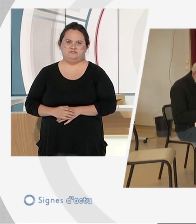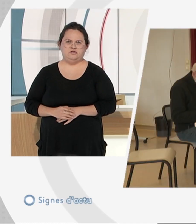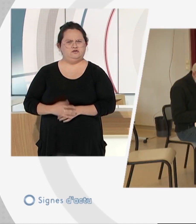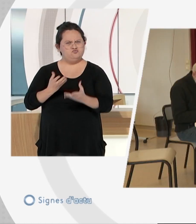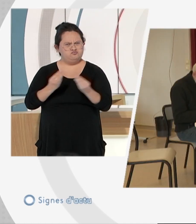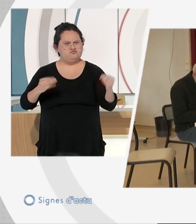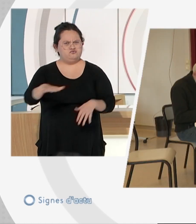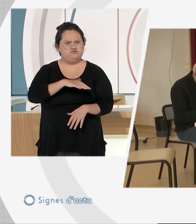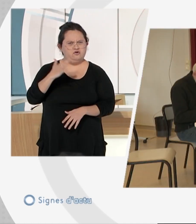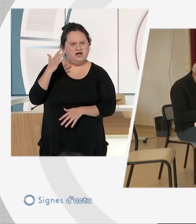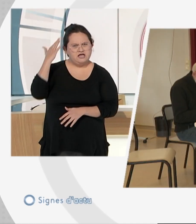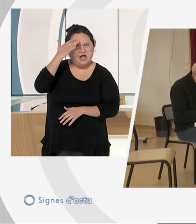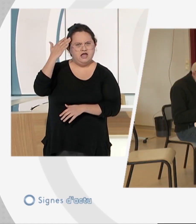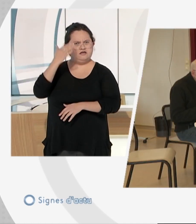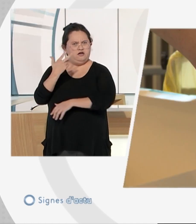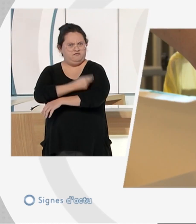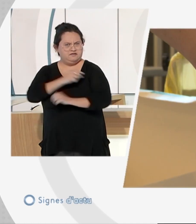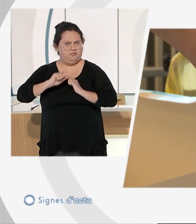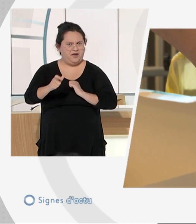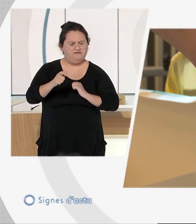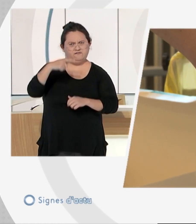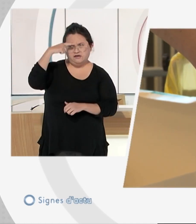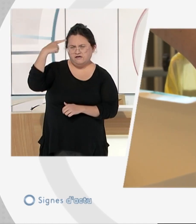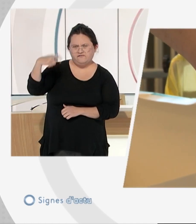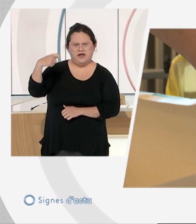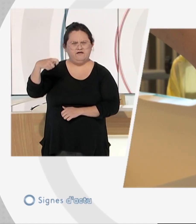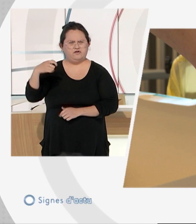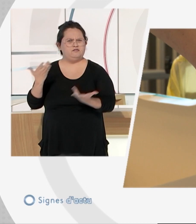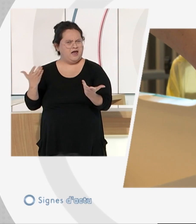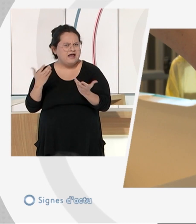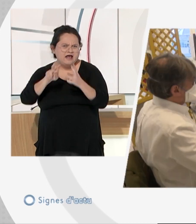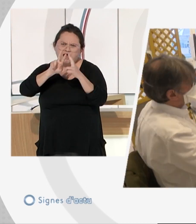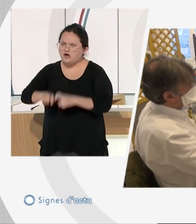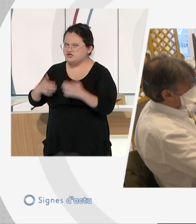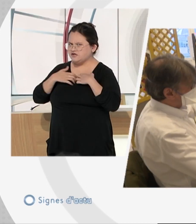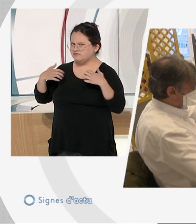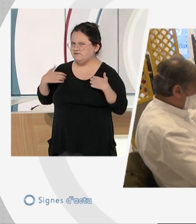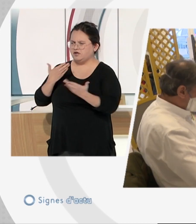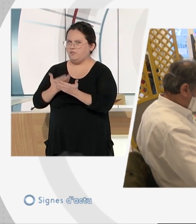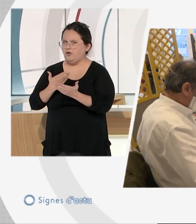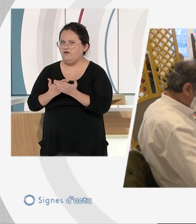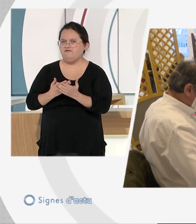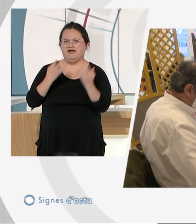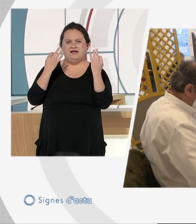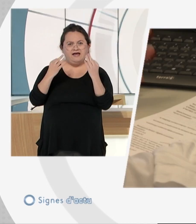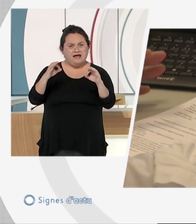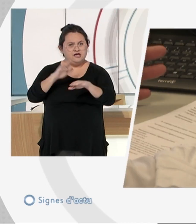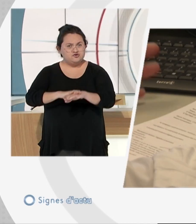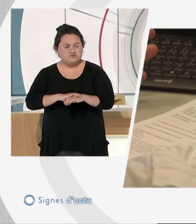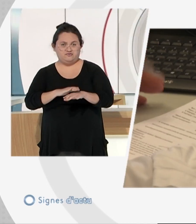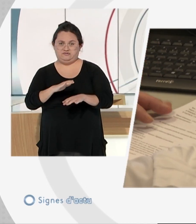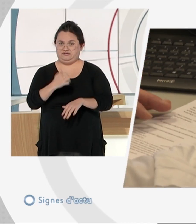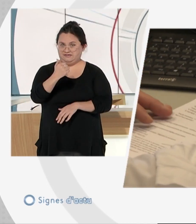Beaucoup s'inquiètent des poussées de fièvre après la vaccination. Pourtant, les essais cliniques montrent qu'un patient sur 10 seulement en